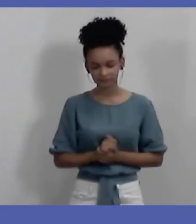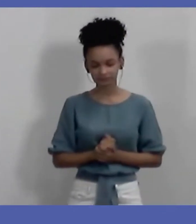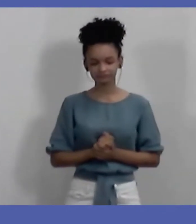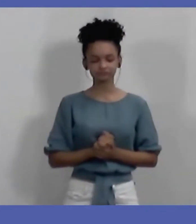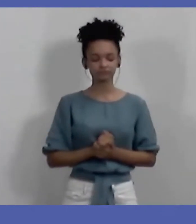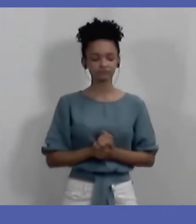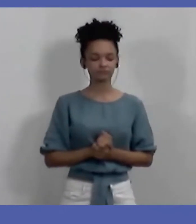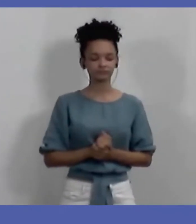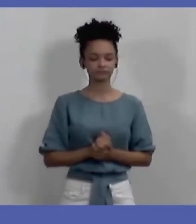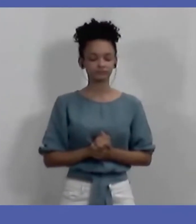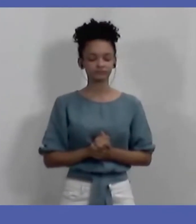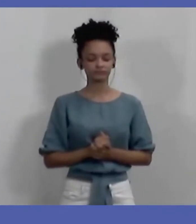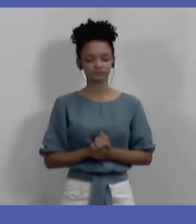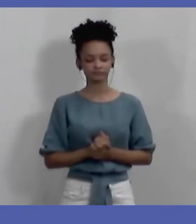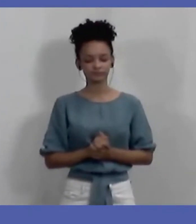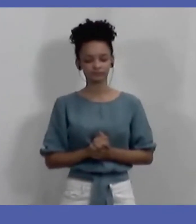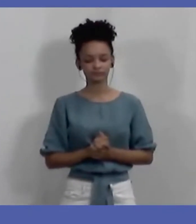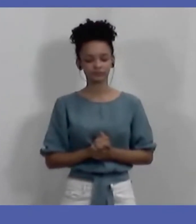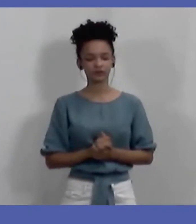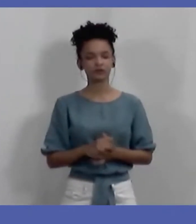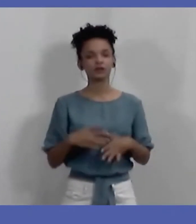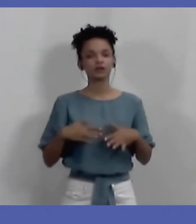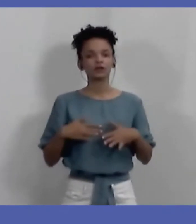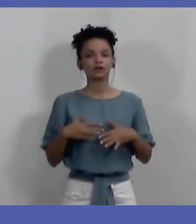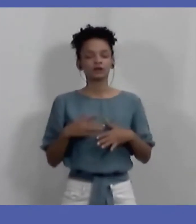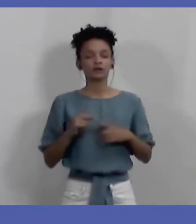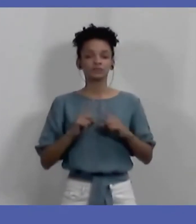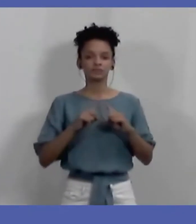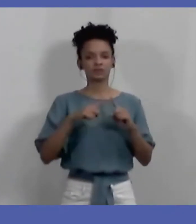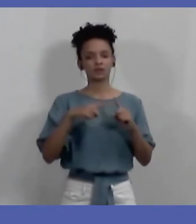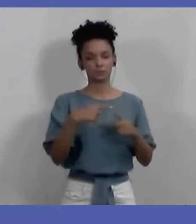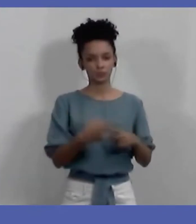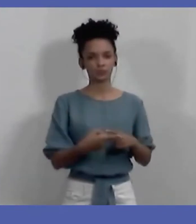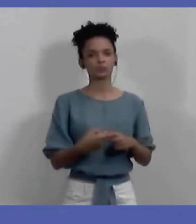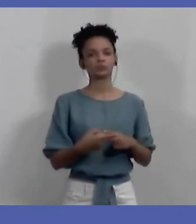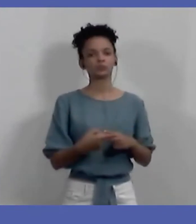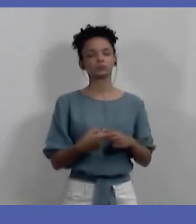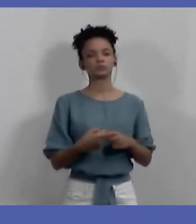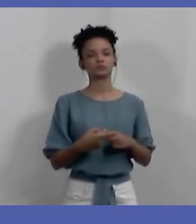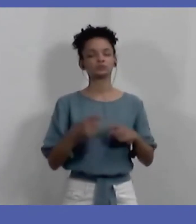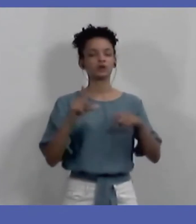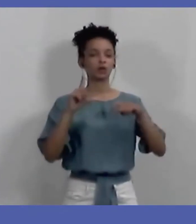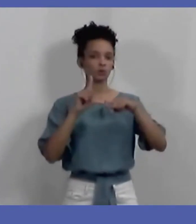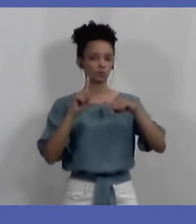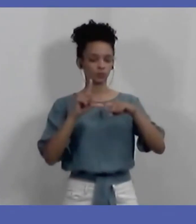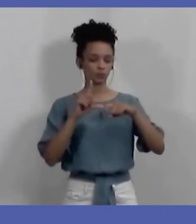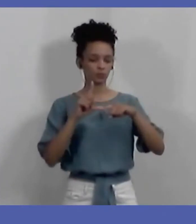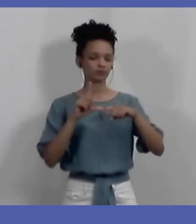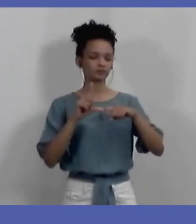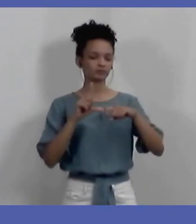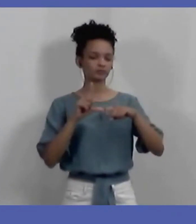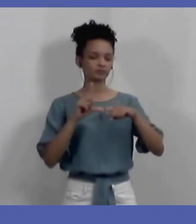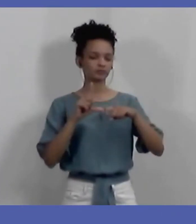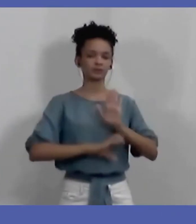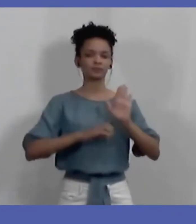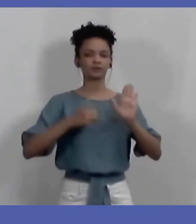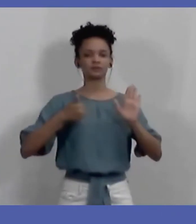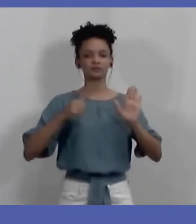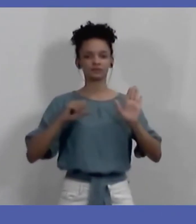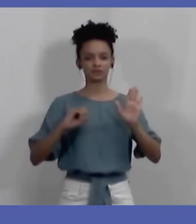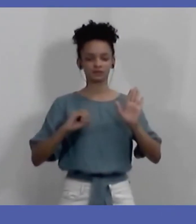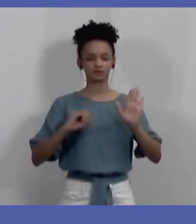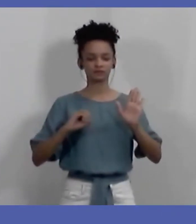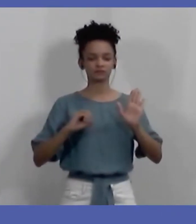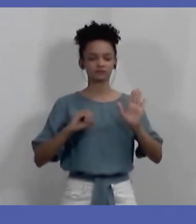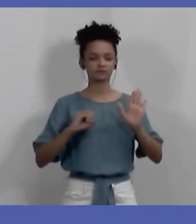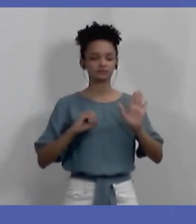adiante. Depois também em Lucas capítulo 10. Vamos